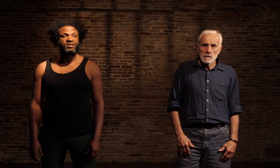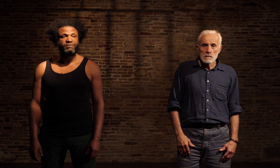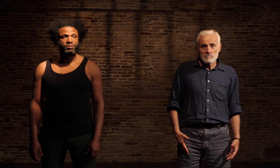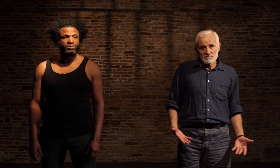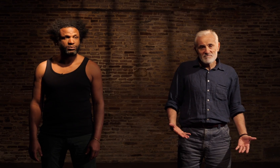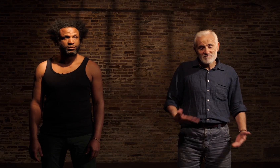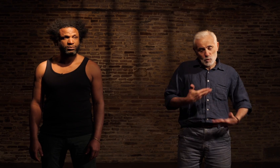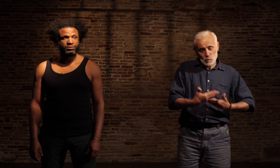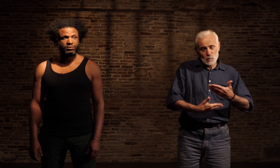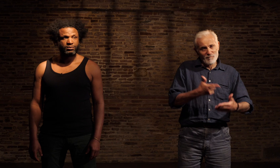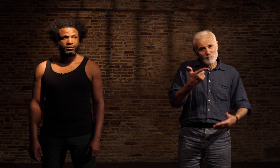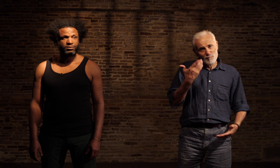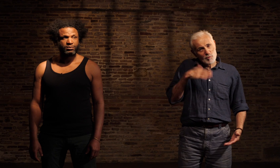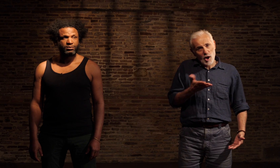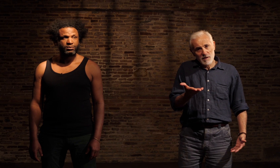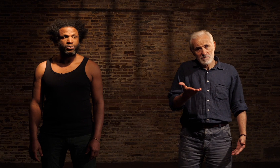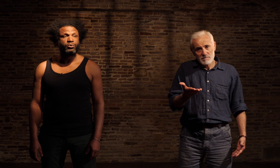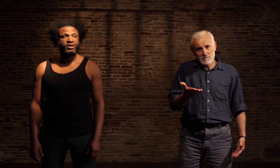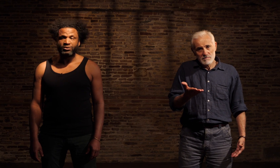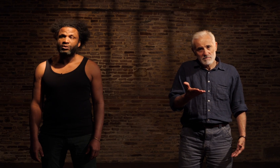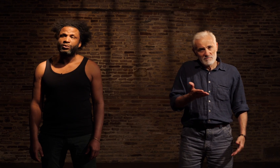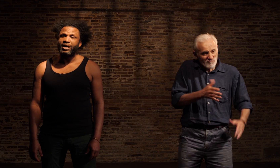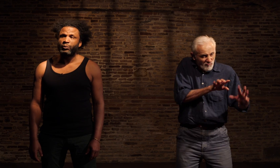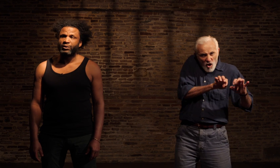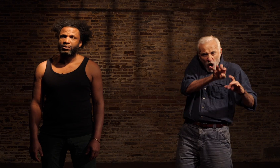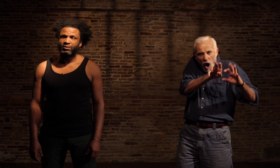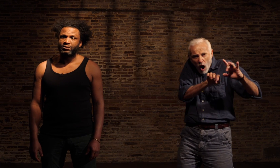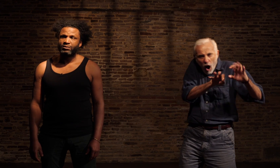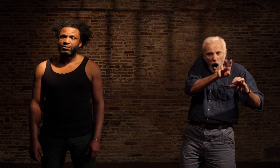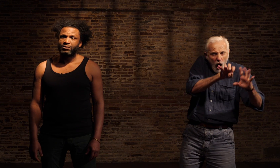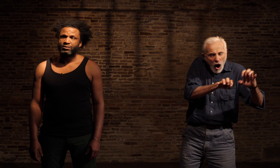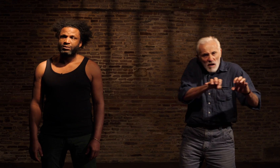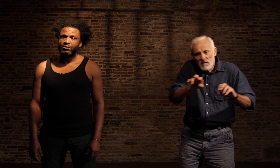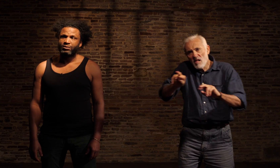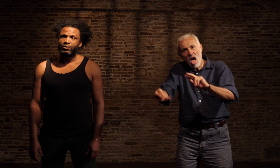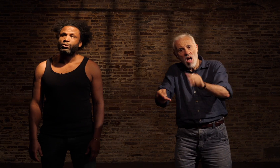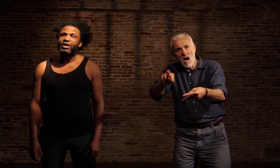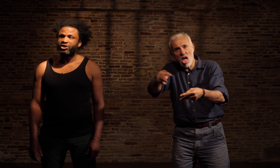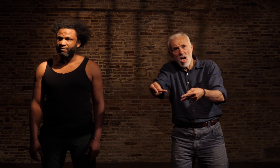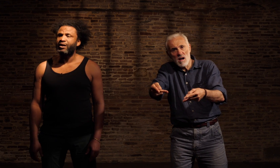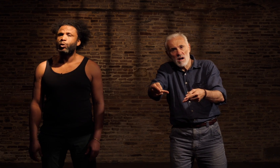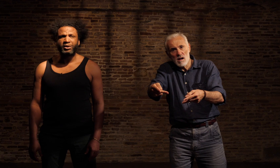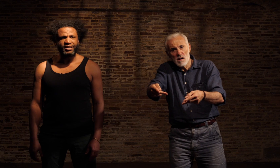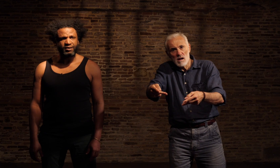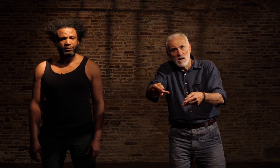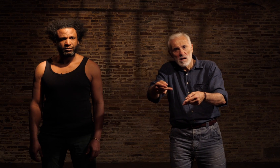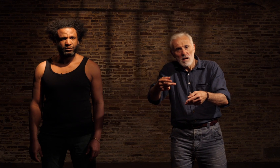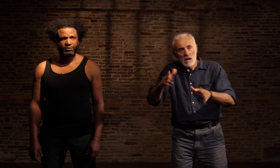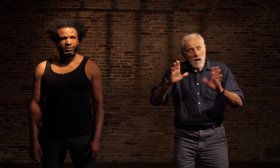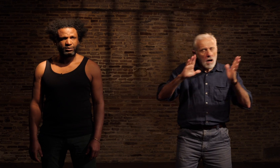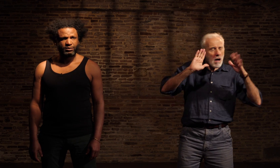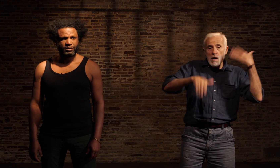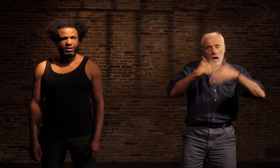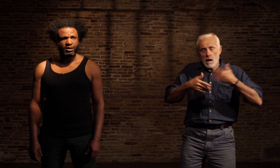suite des événements le désordre dans la rue le trajet vers l'hôpital